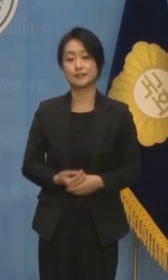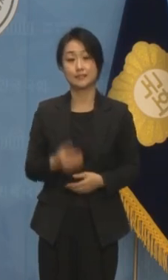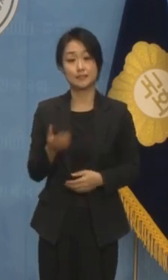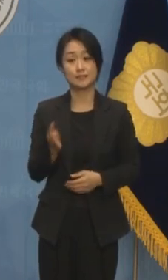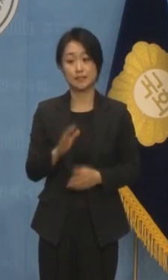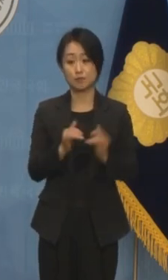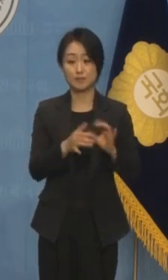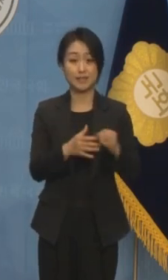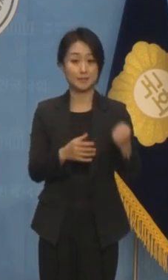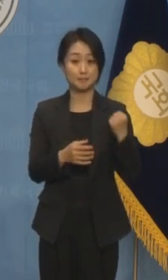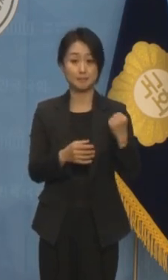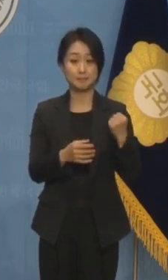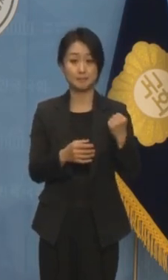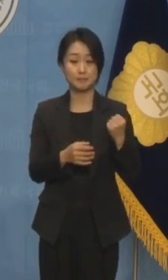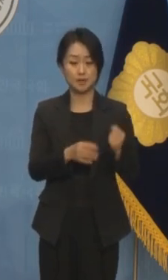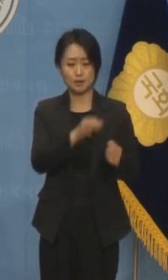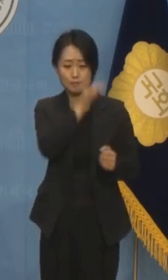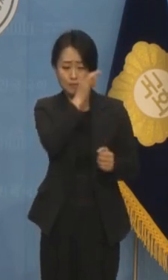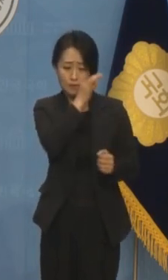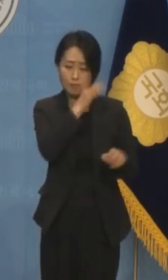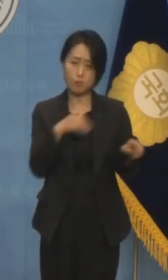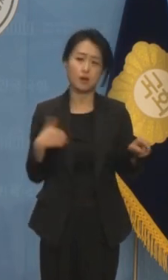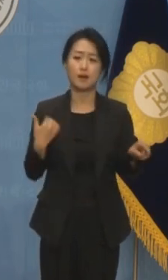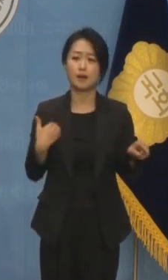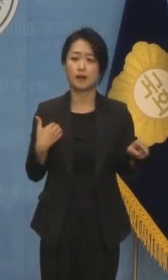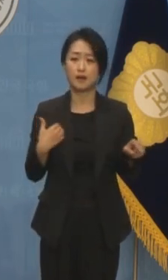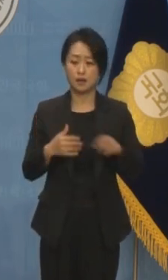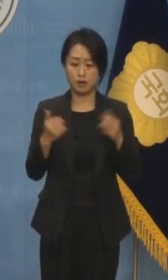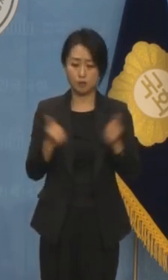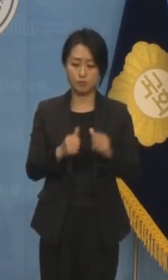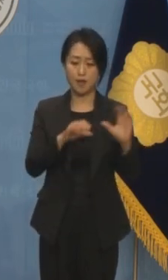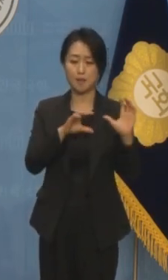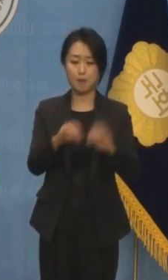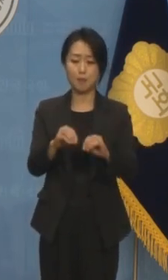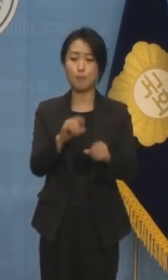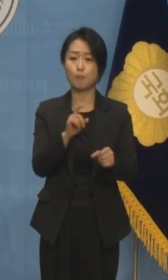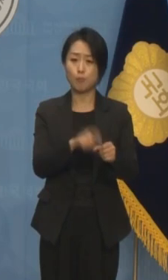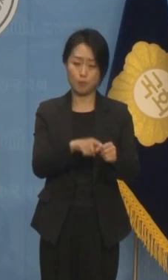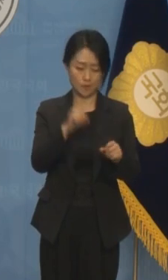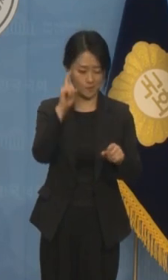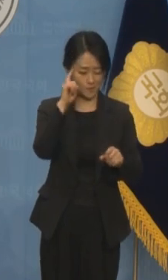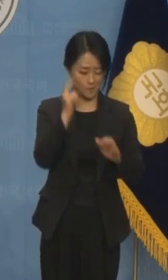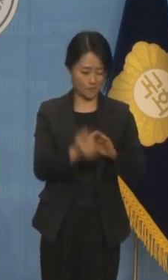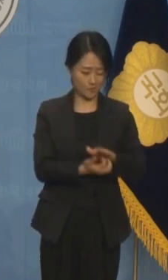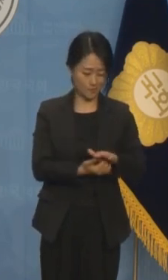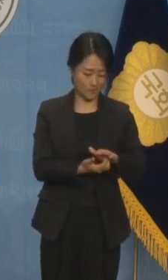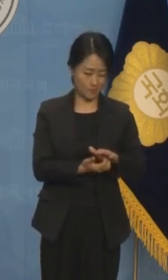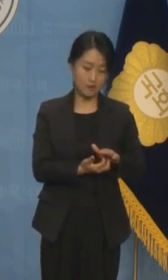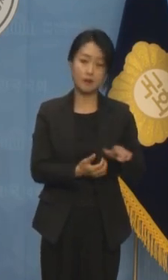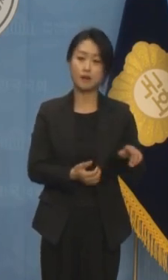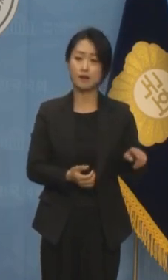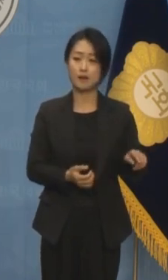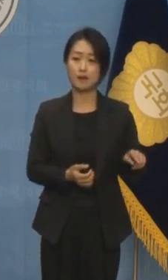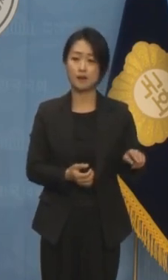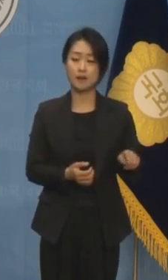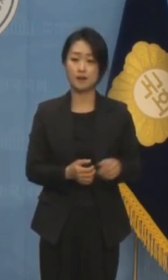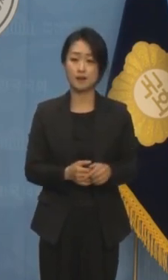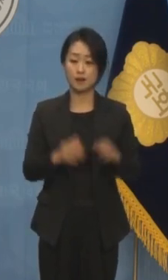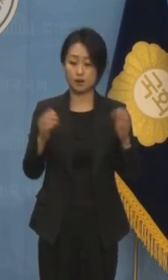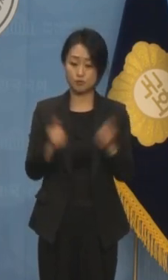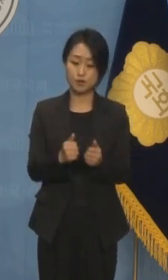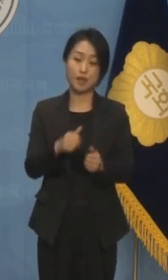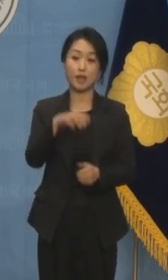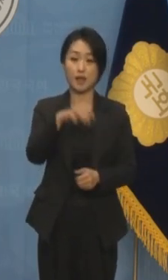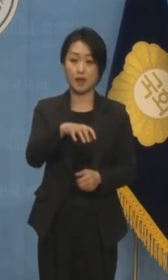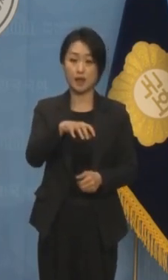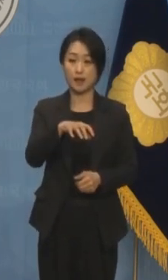그런데도 국민의힘은 부끄러운 줄도 모르고 국회를 멈춰 세울 궁리만 하고 있습니다. 국회가